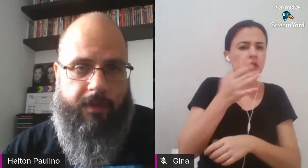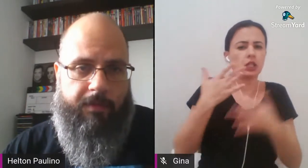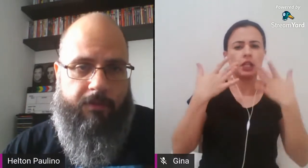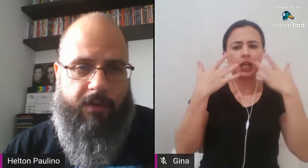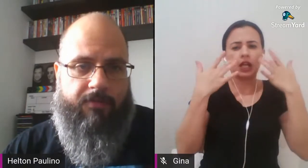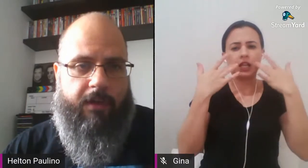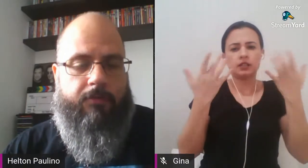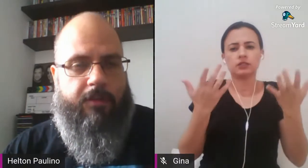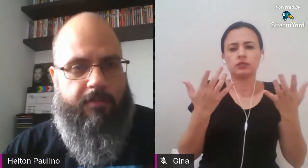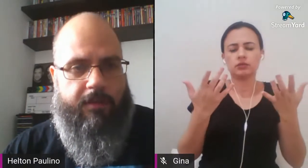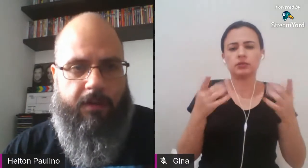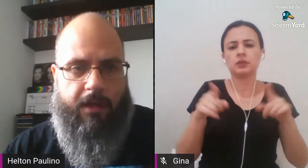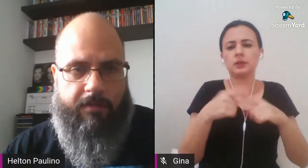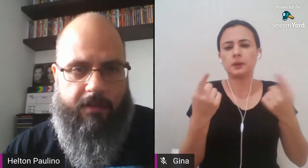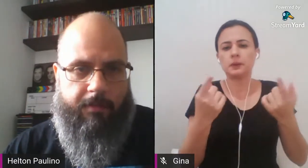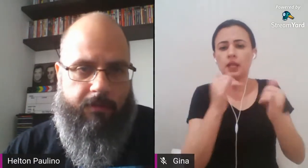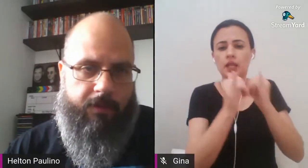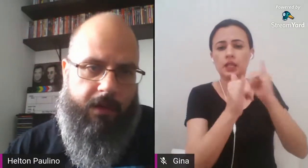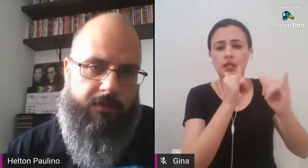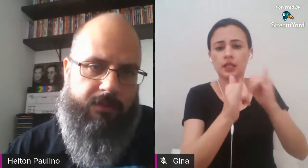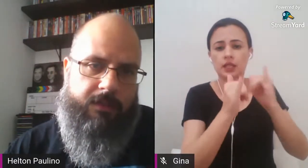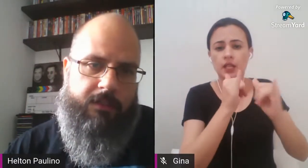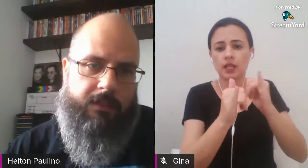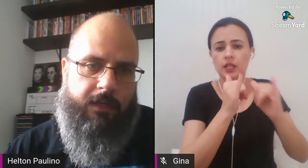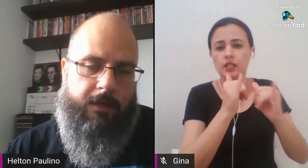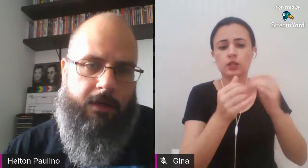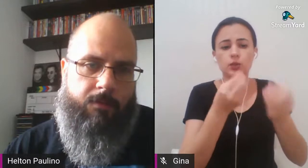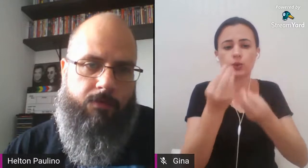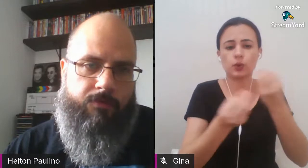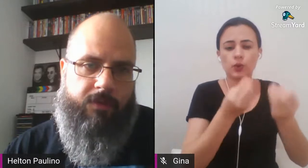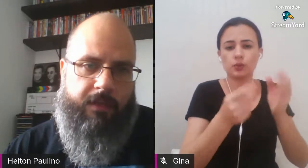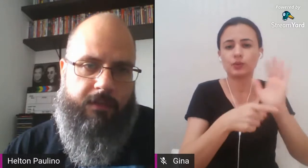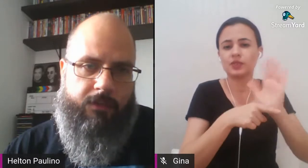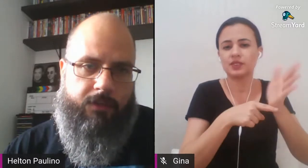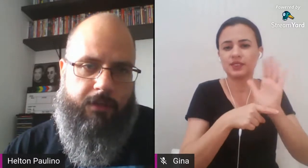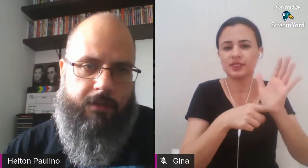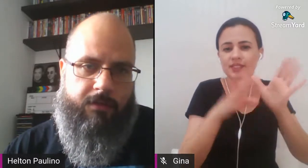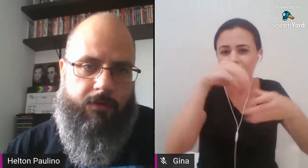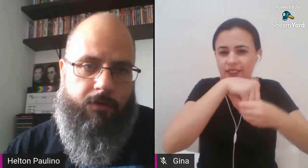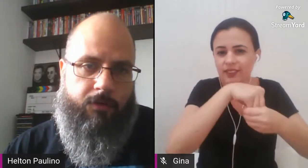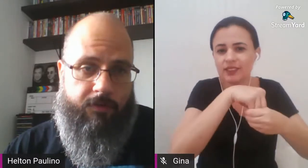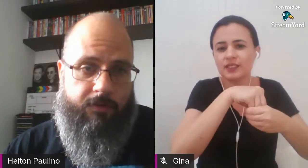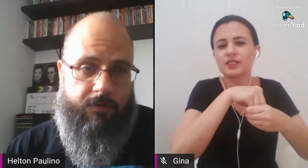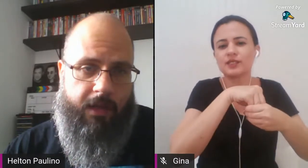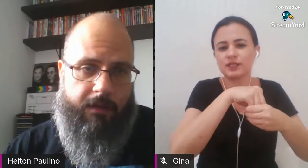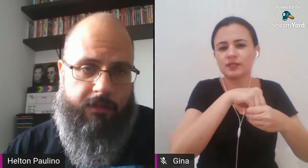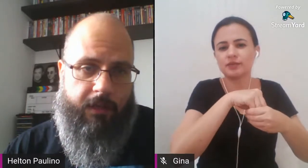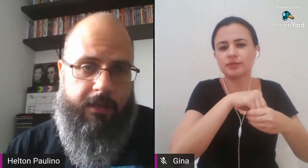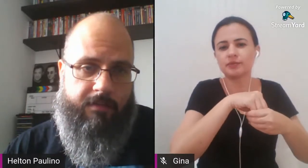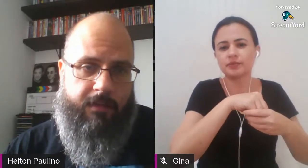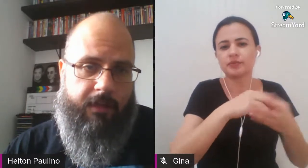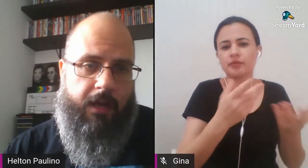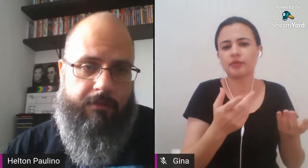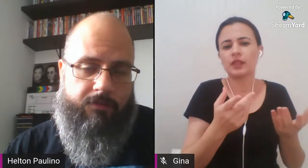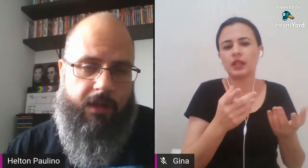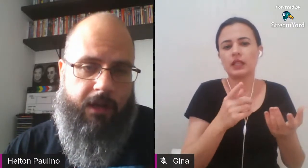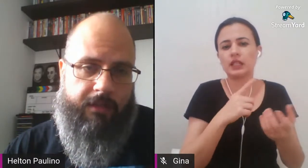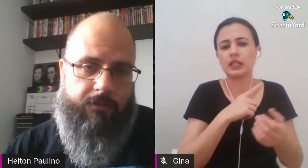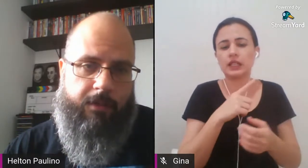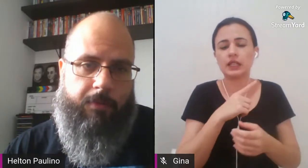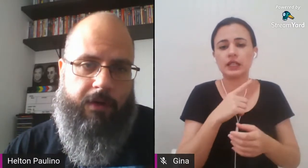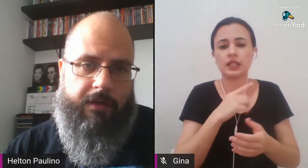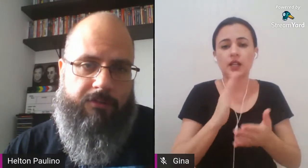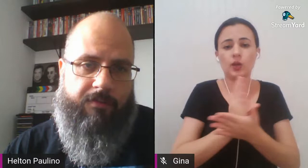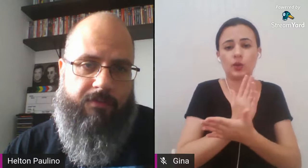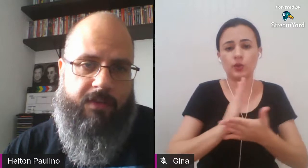de streaming que já vem acontecendo na área cinematográfica, né? Muitos artistas, inclusive de links ligados à